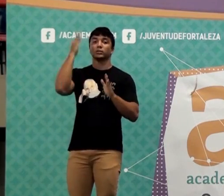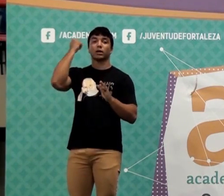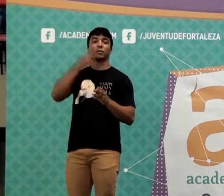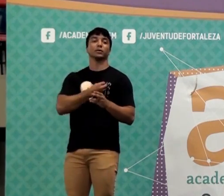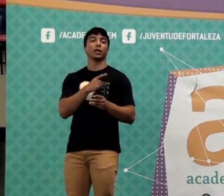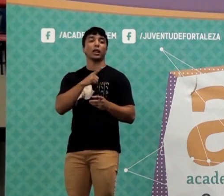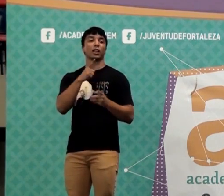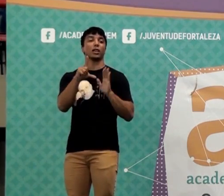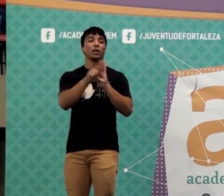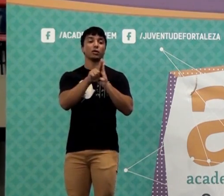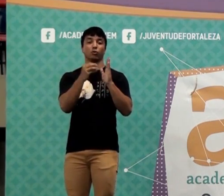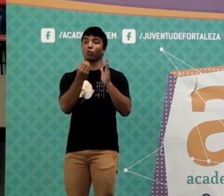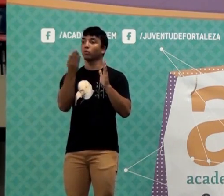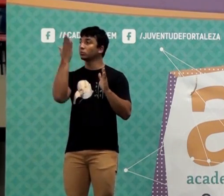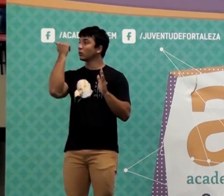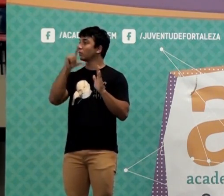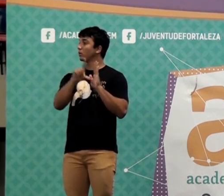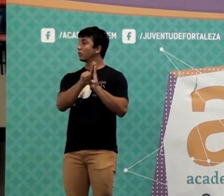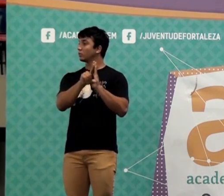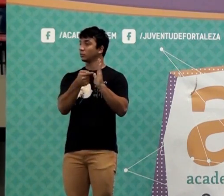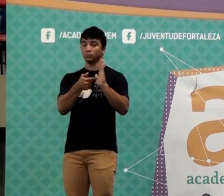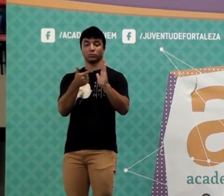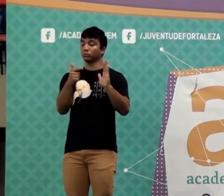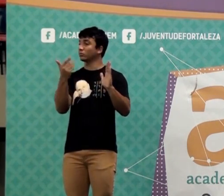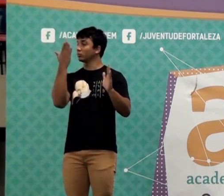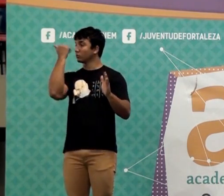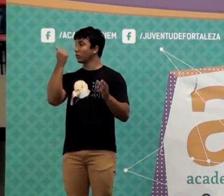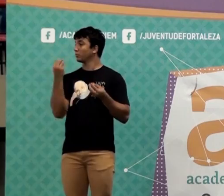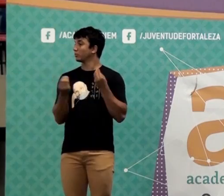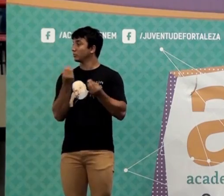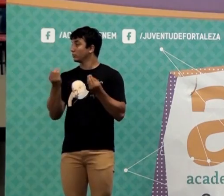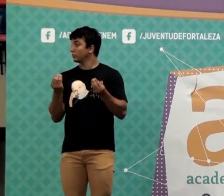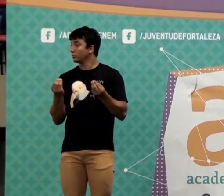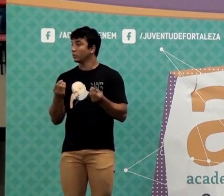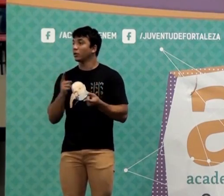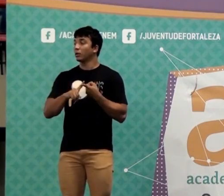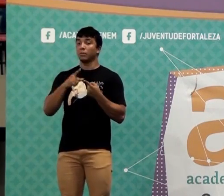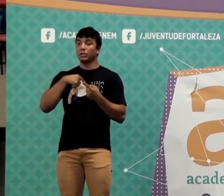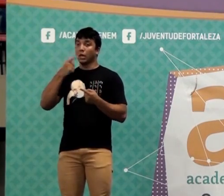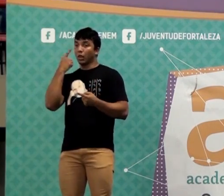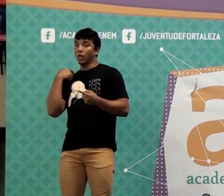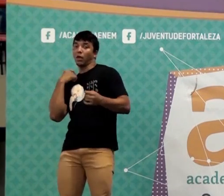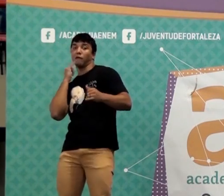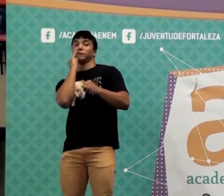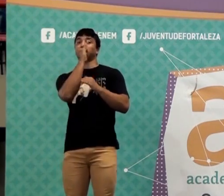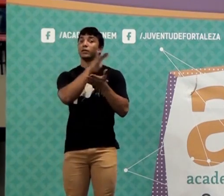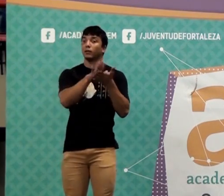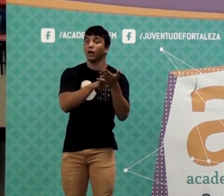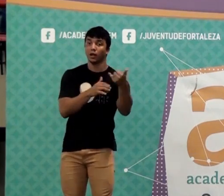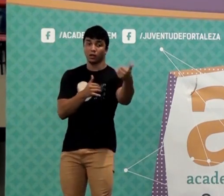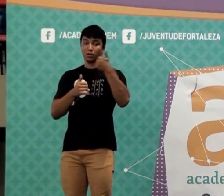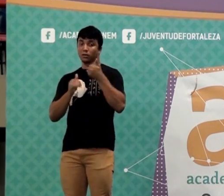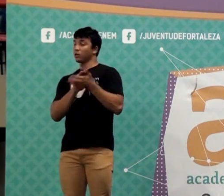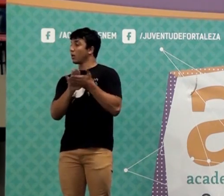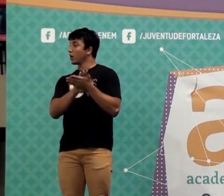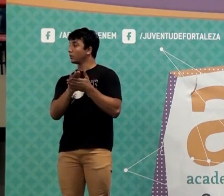estivesse lá em Iguatu. Como é que tu vai conseguir falar com ele? Não